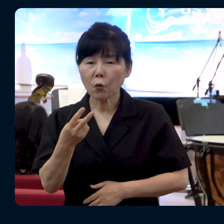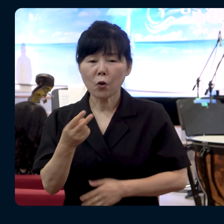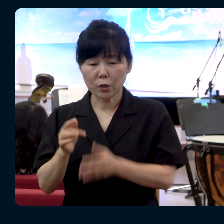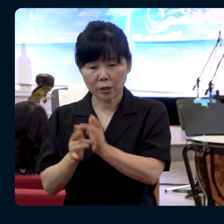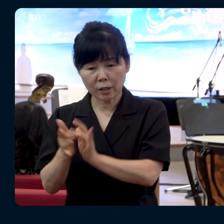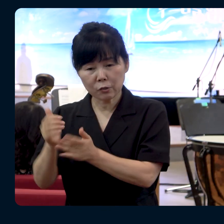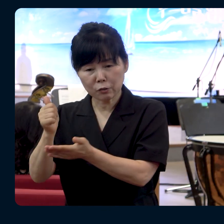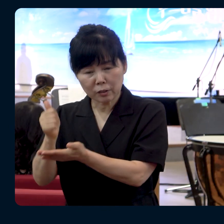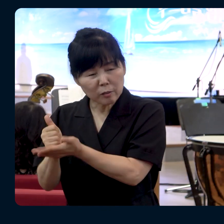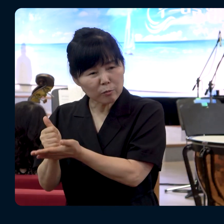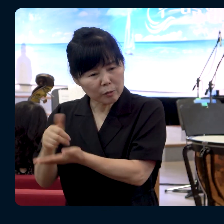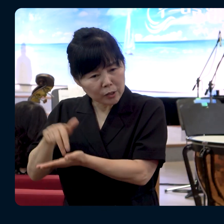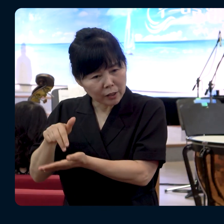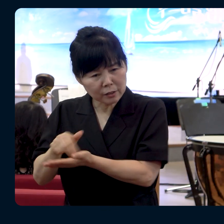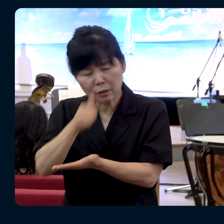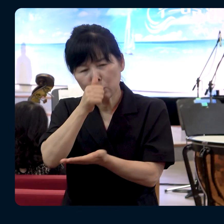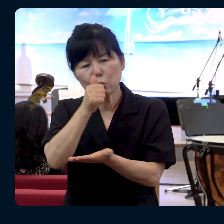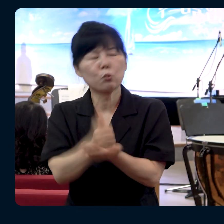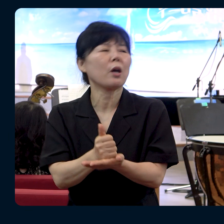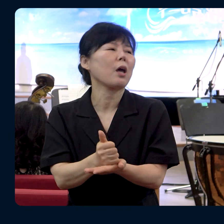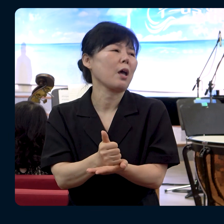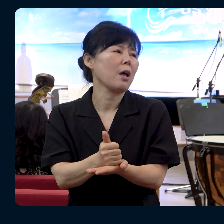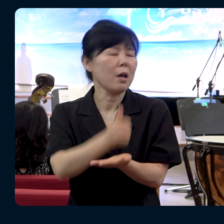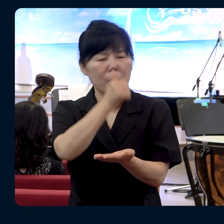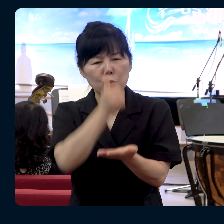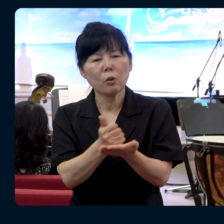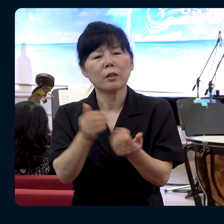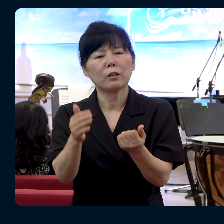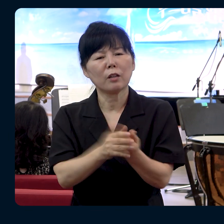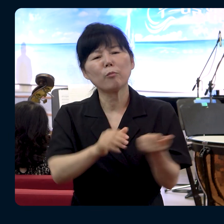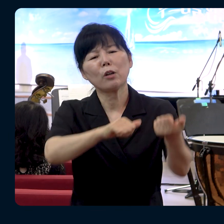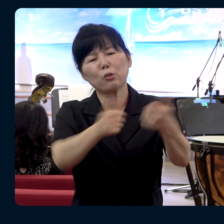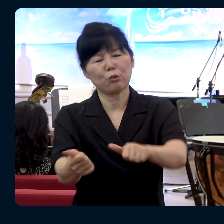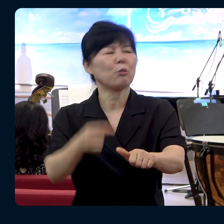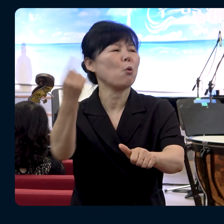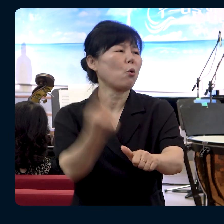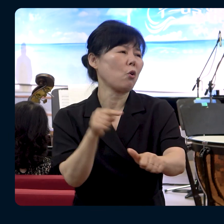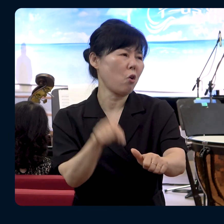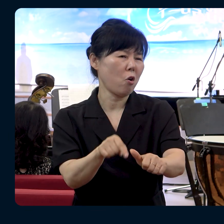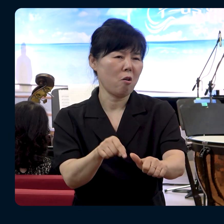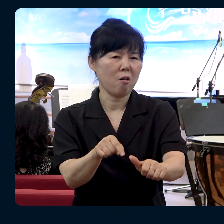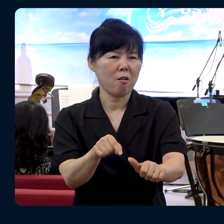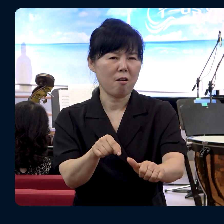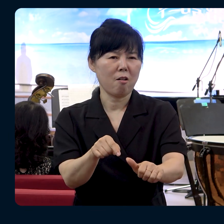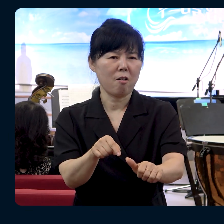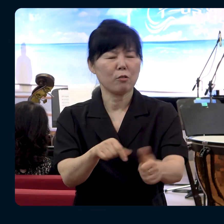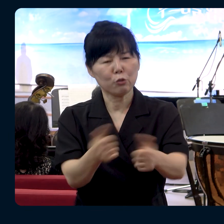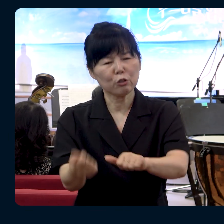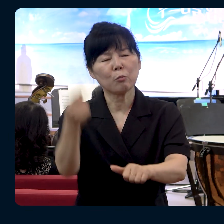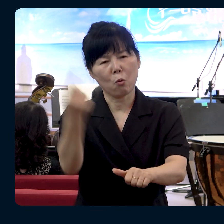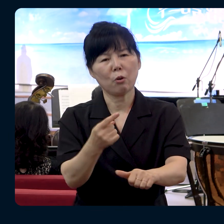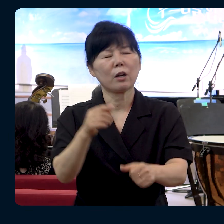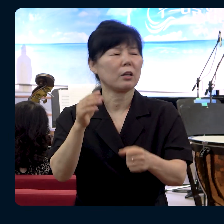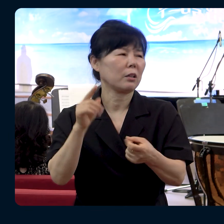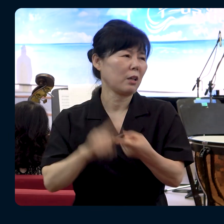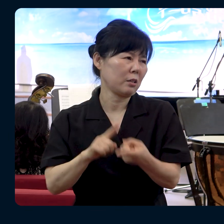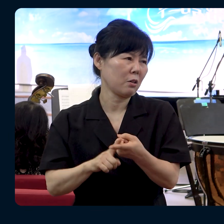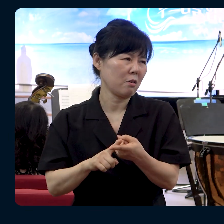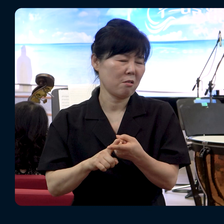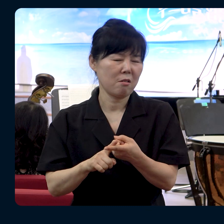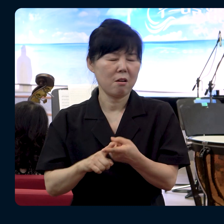예수님은 죄에 대해서 분노하신 거예요. 죄로 인해서 이렇게 우리가 힘이 없어졌는데 여기에 대해서